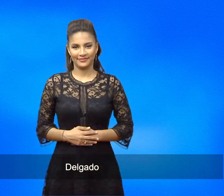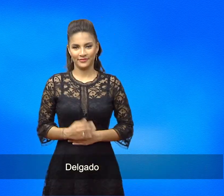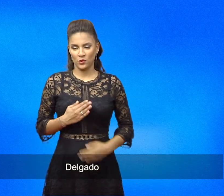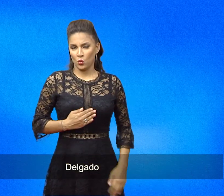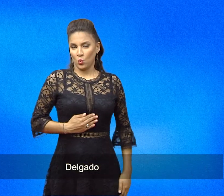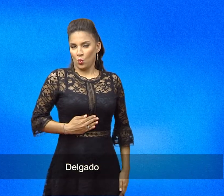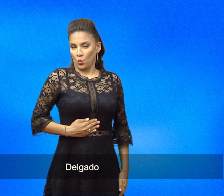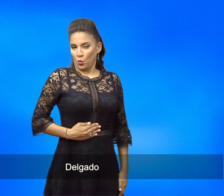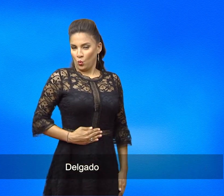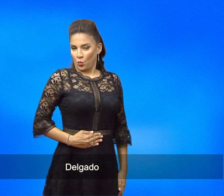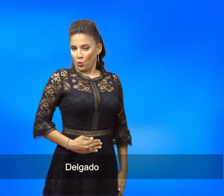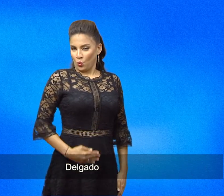delgado